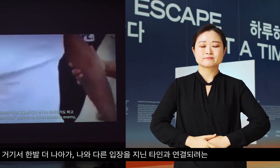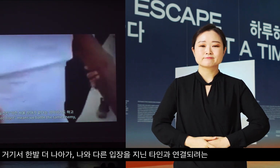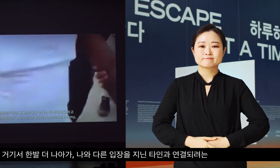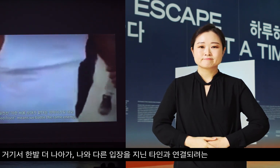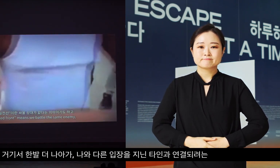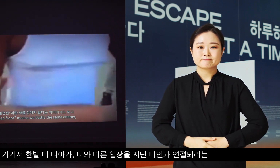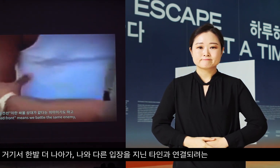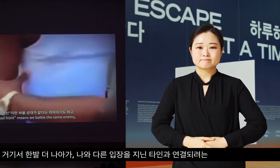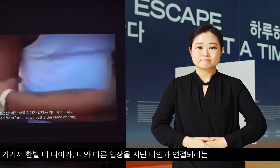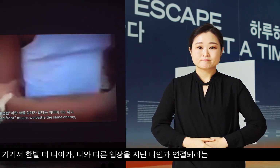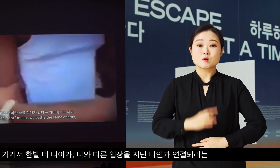거기서 한 발 더 나아가